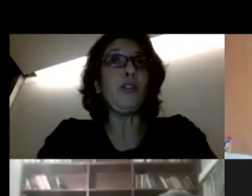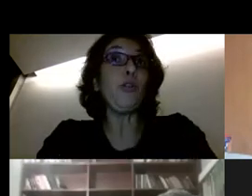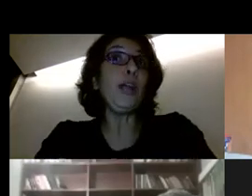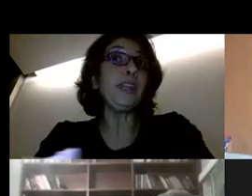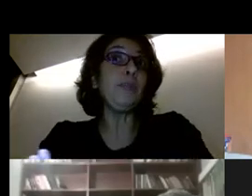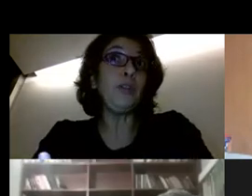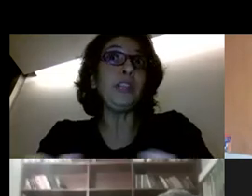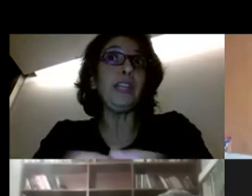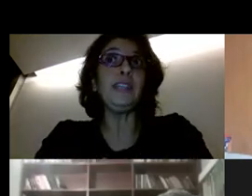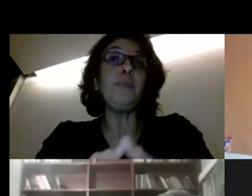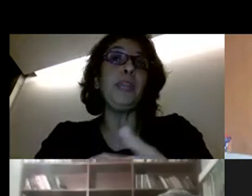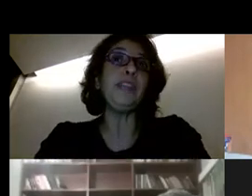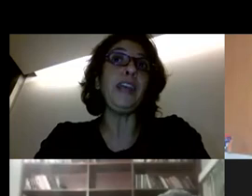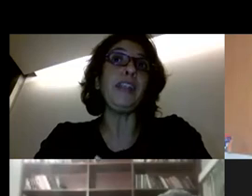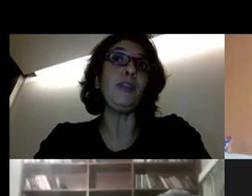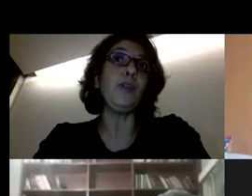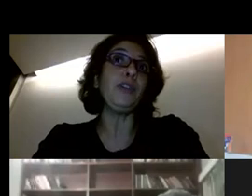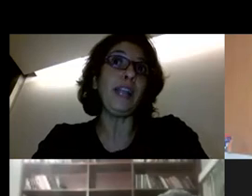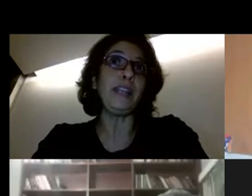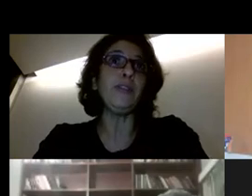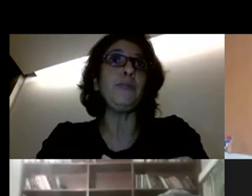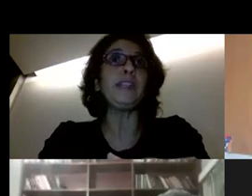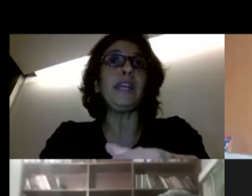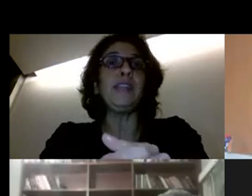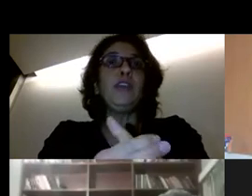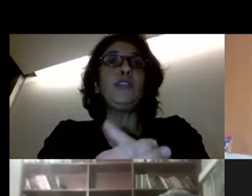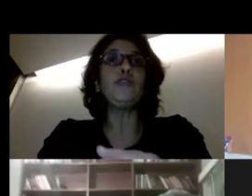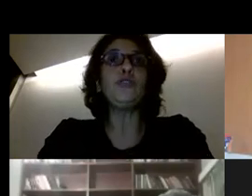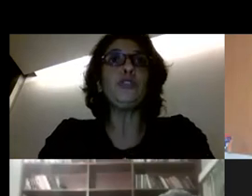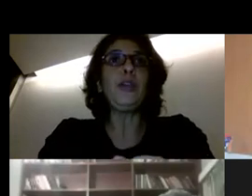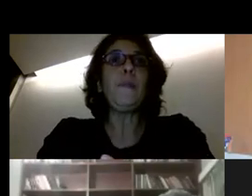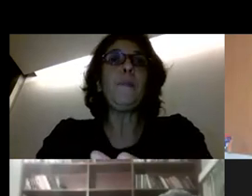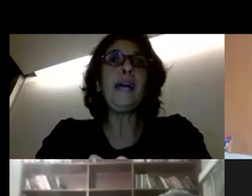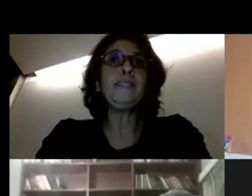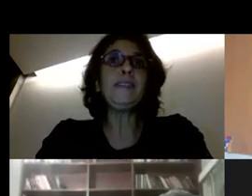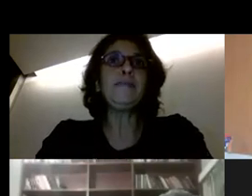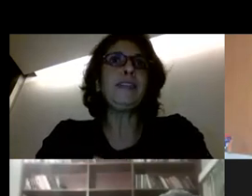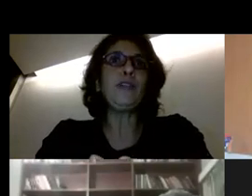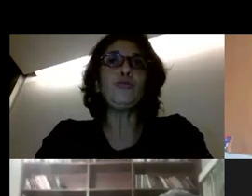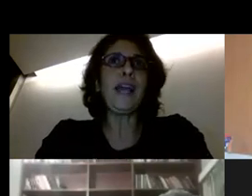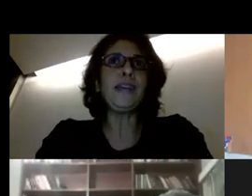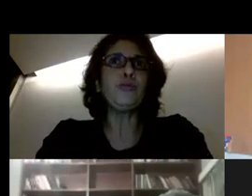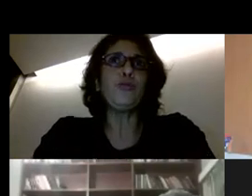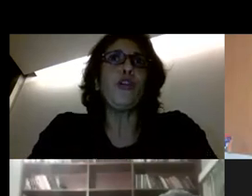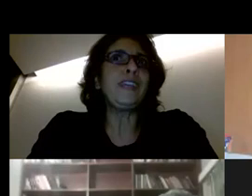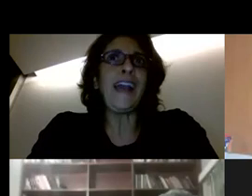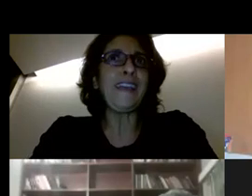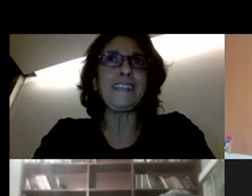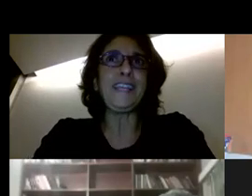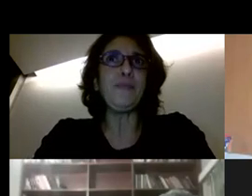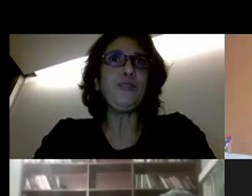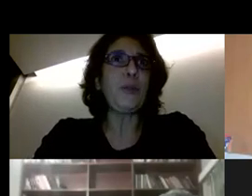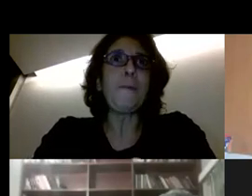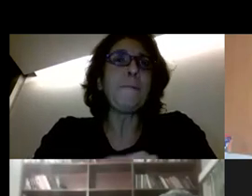ocurren, lo cual responde también a las lenguas orales, ¿no? Mientras nosotros más cláusulas